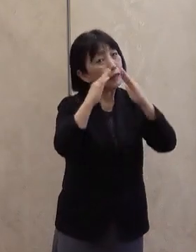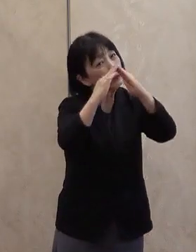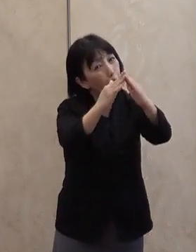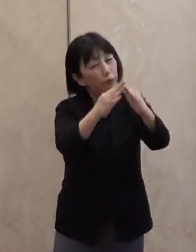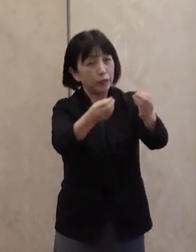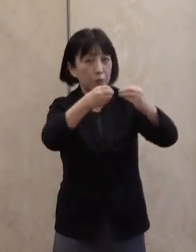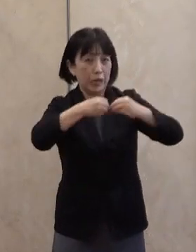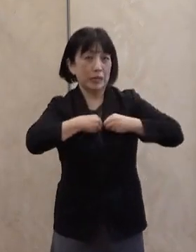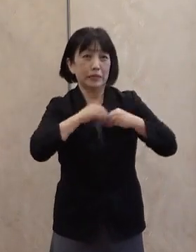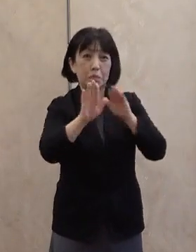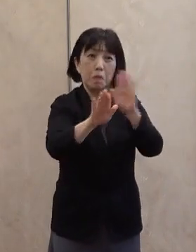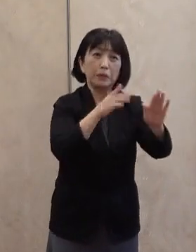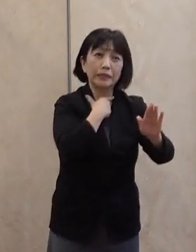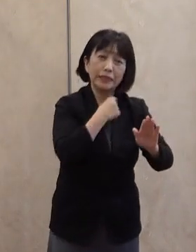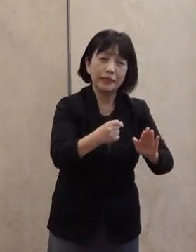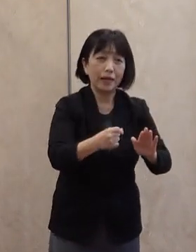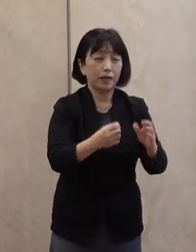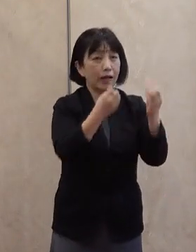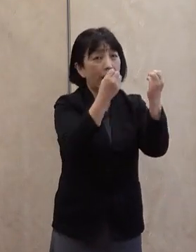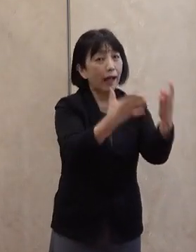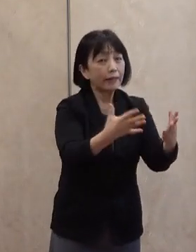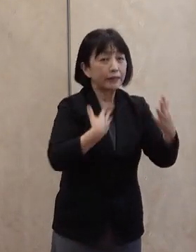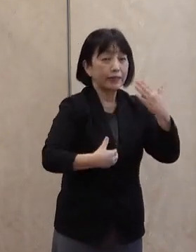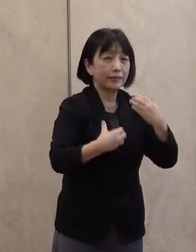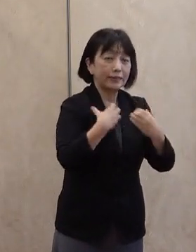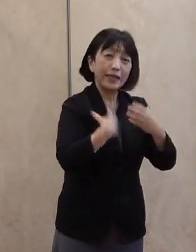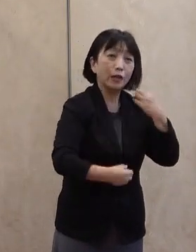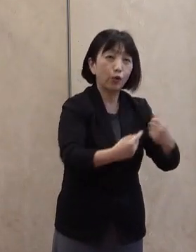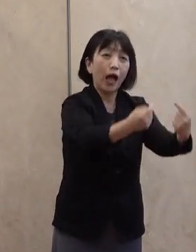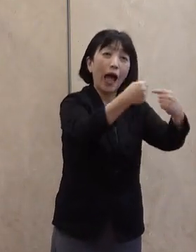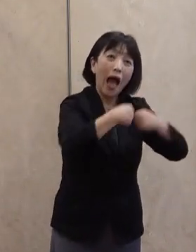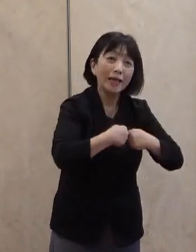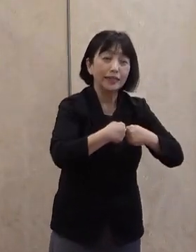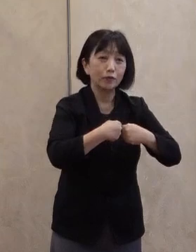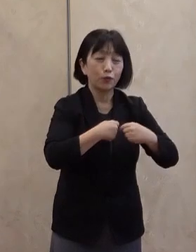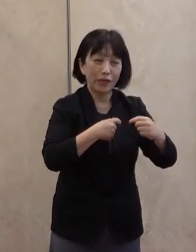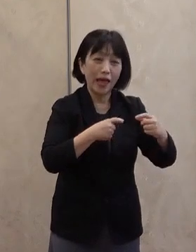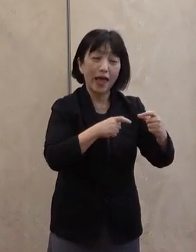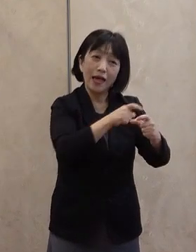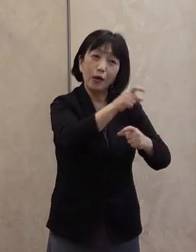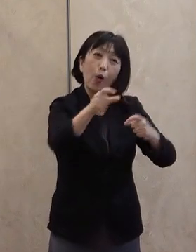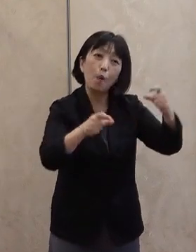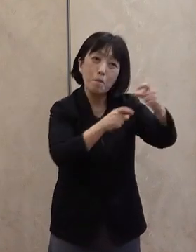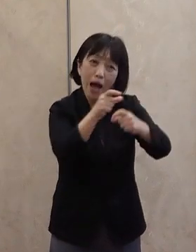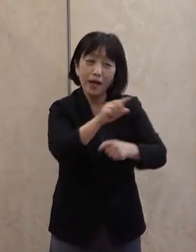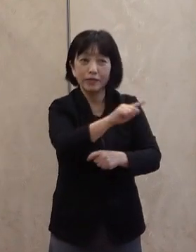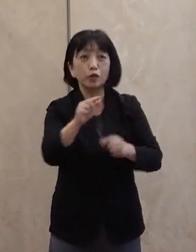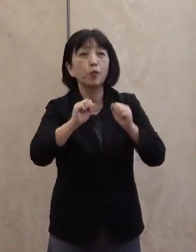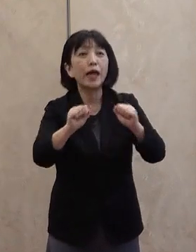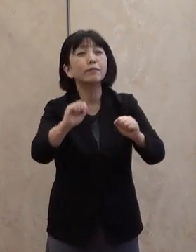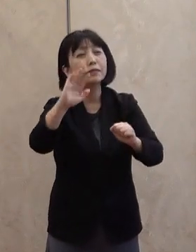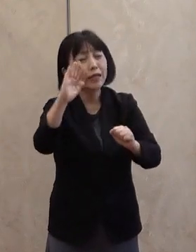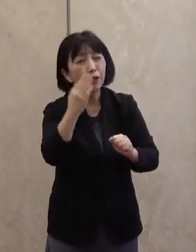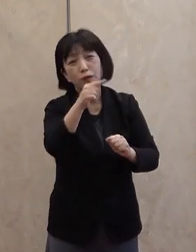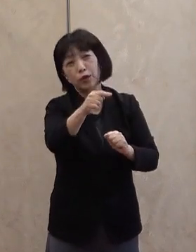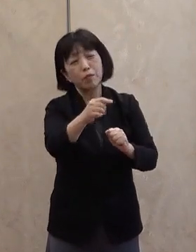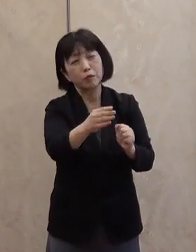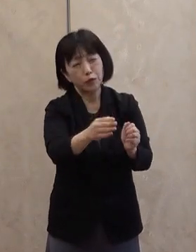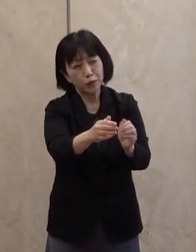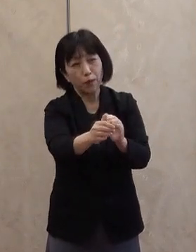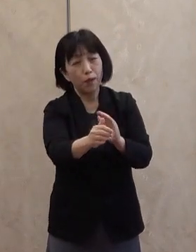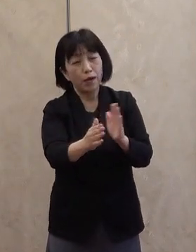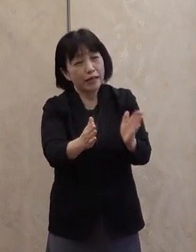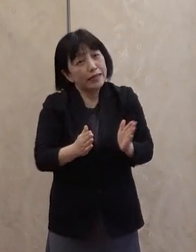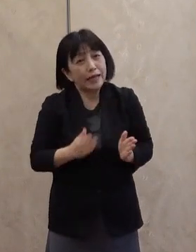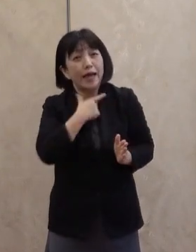ろんな今新入生が入ってくる時ですから、コンパ等もの時期でありますけれども、そういった飲み会については控えていただきたいと思います